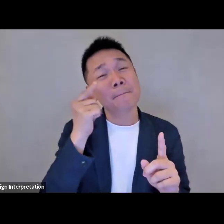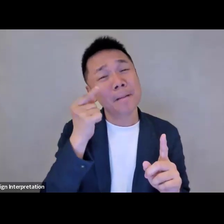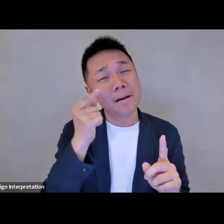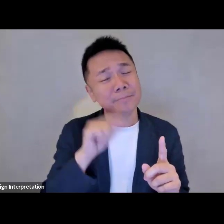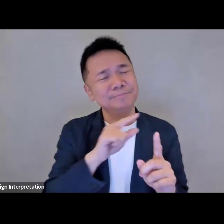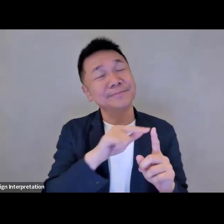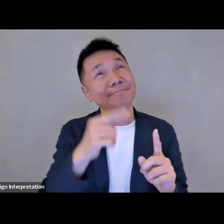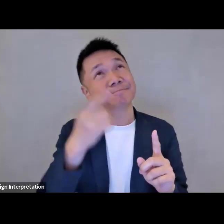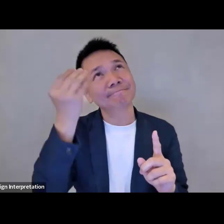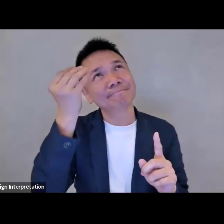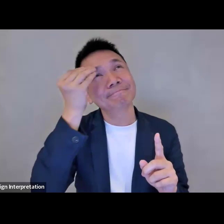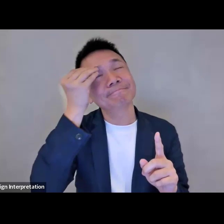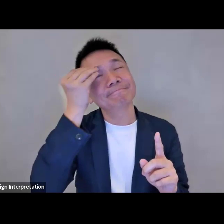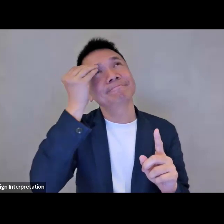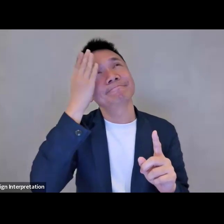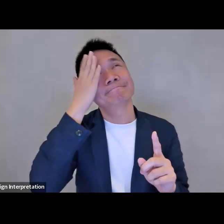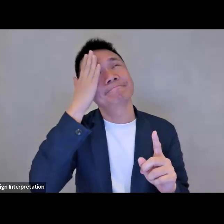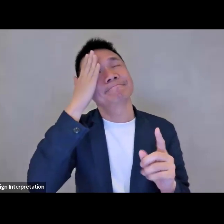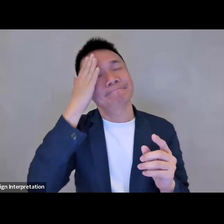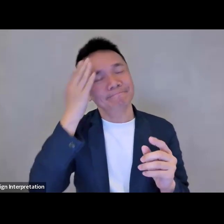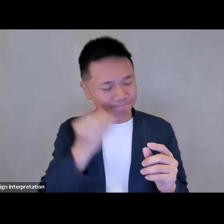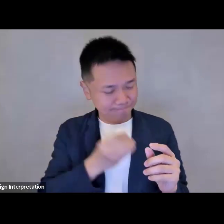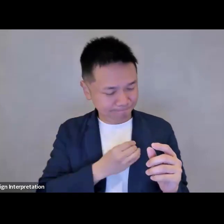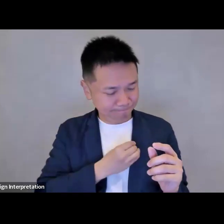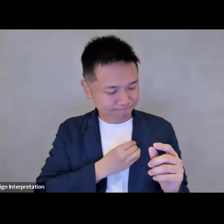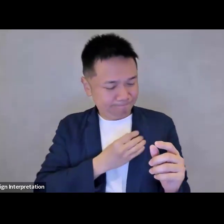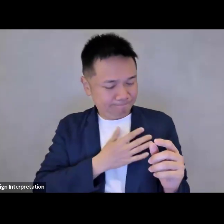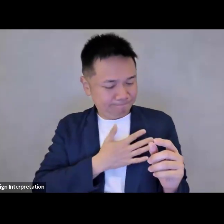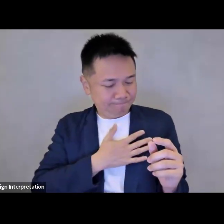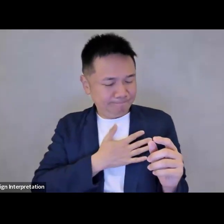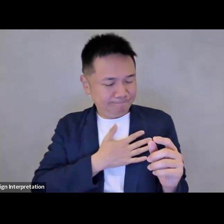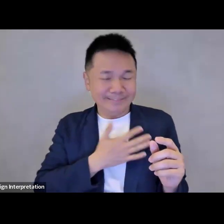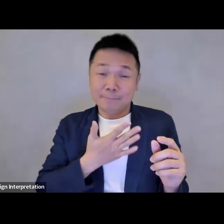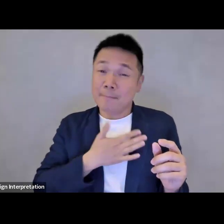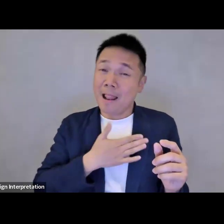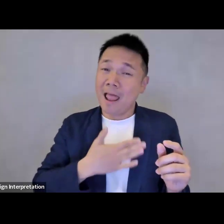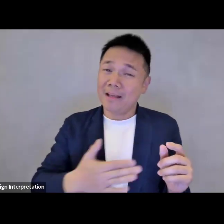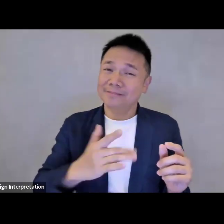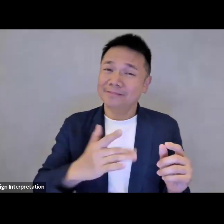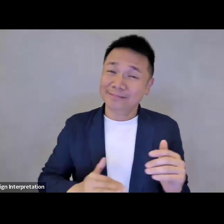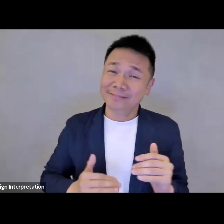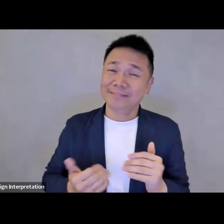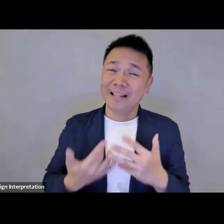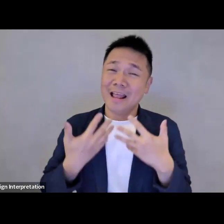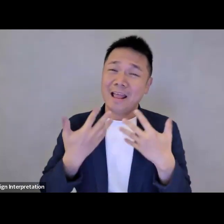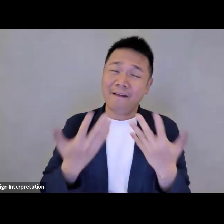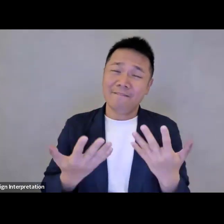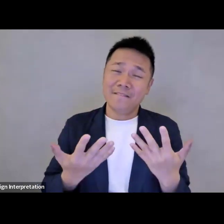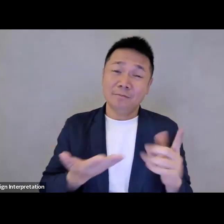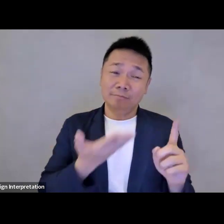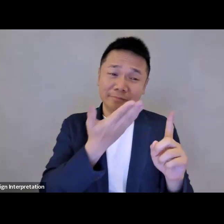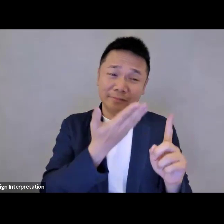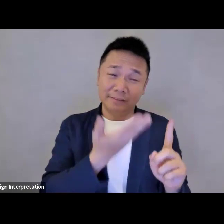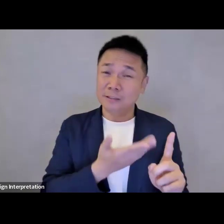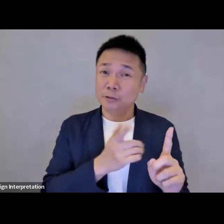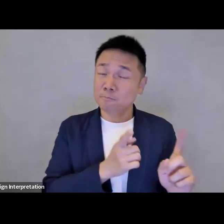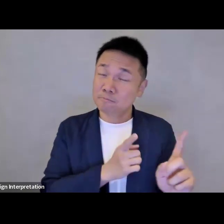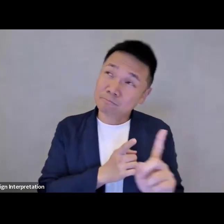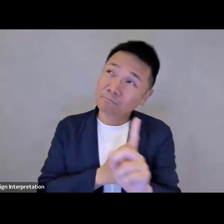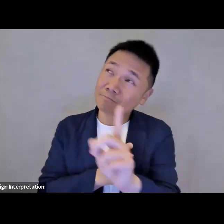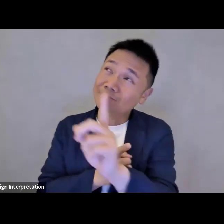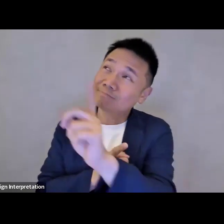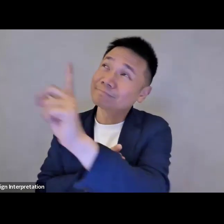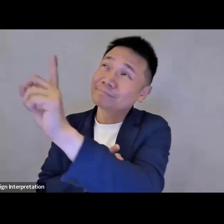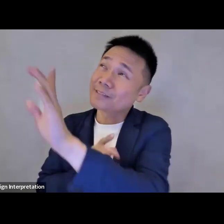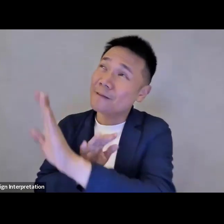哦，我们有对他有非常深的这些怀念记忆，我将会放在我的脑中，